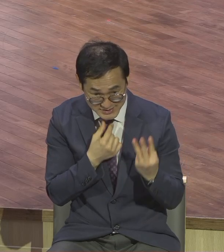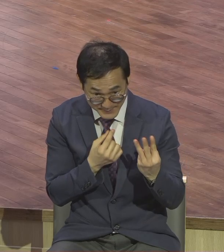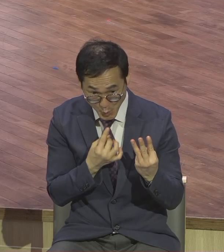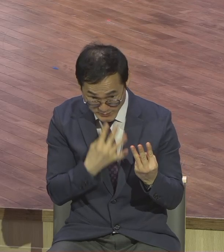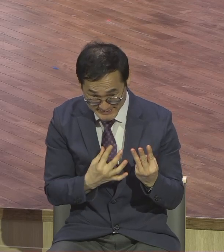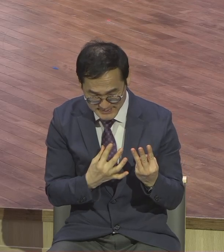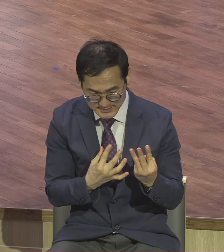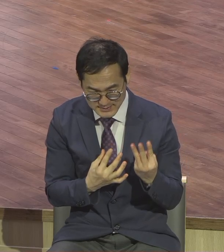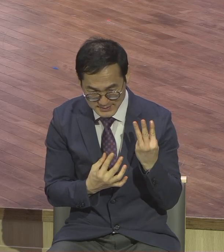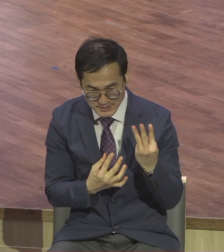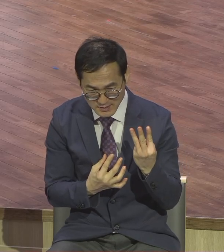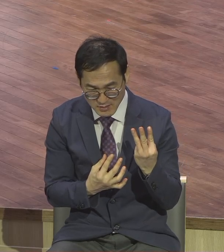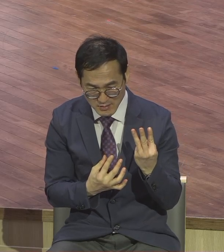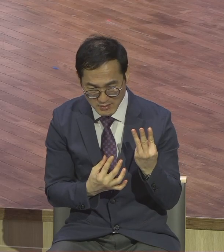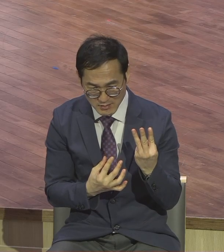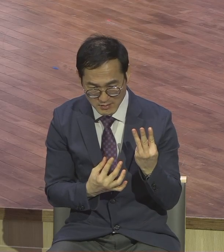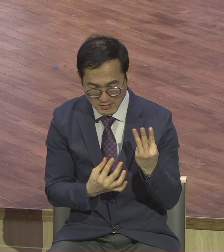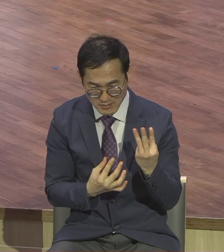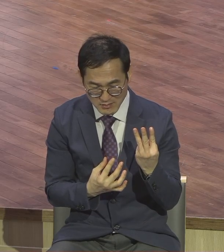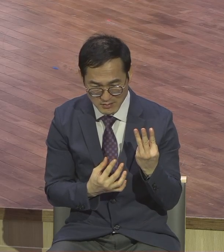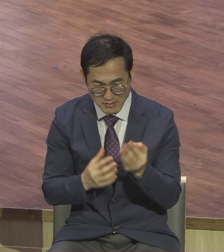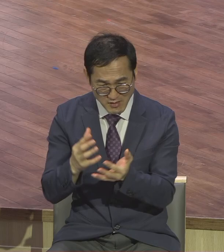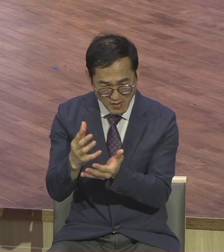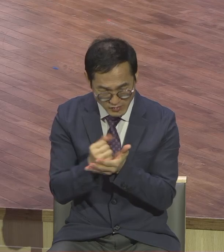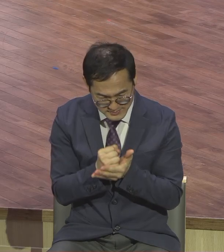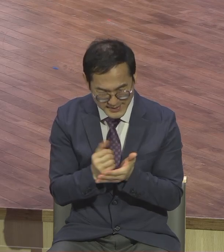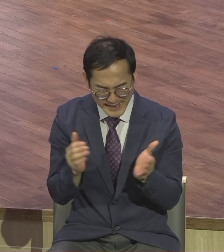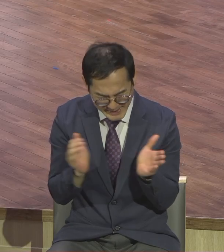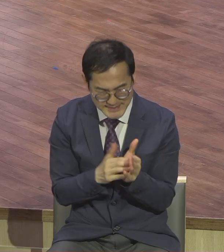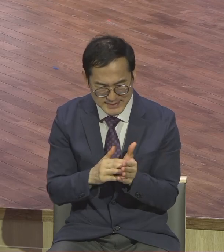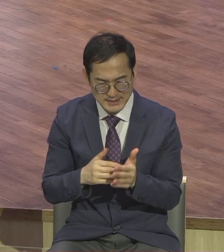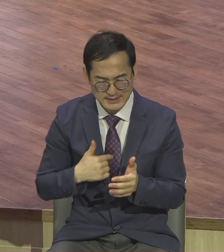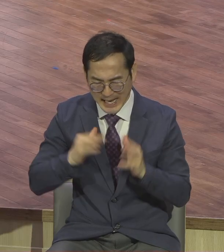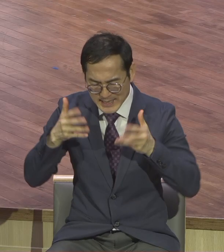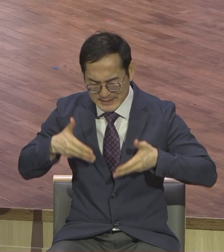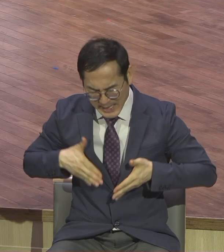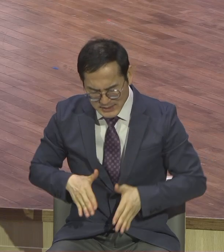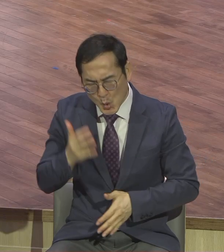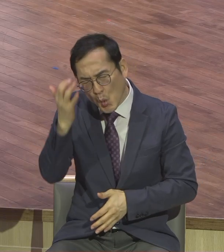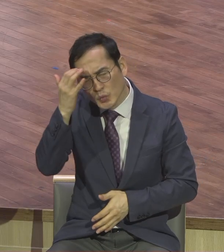때까지 내가 해산의 수고를 하겠다.